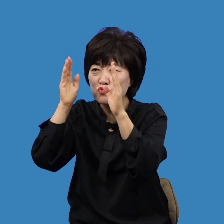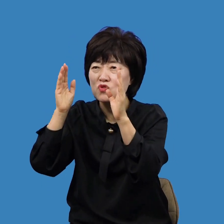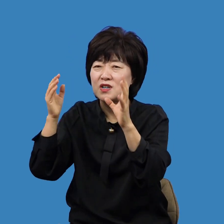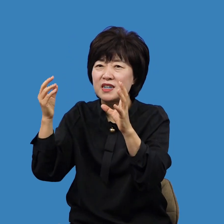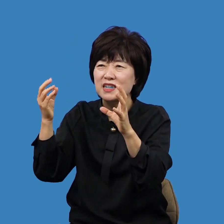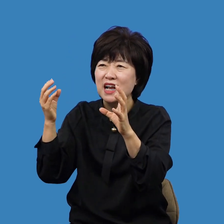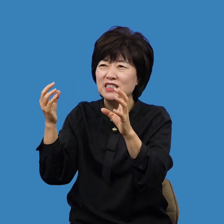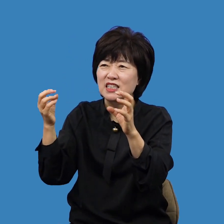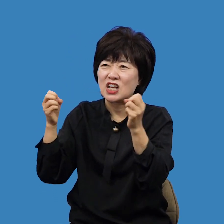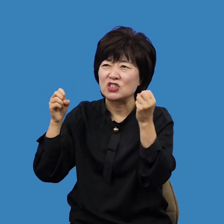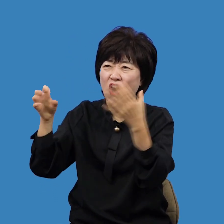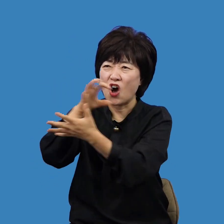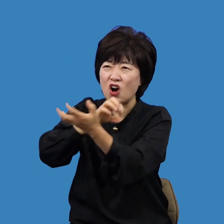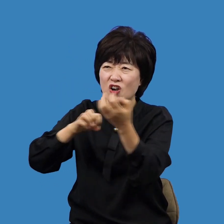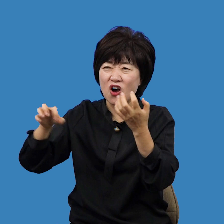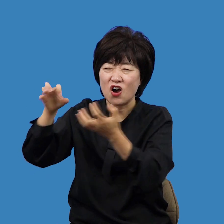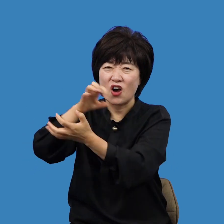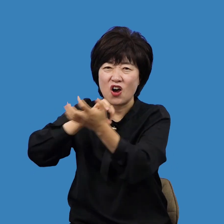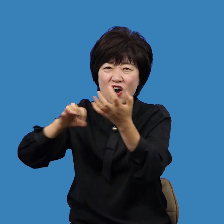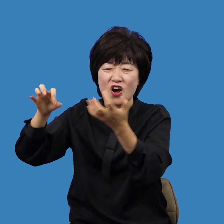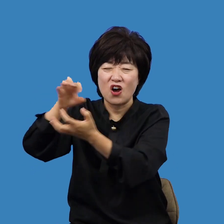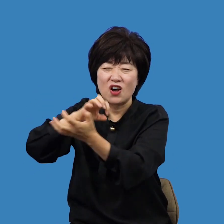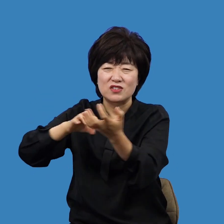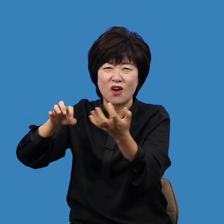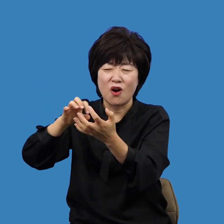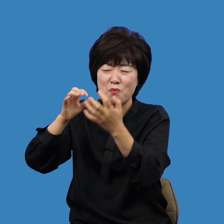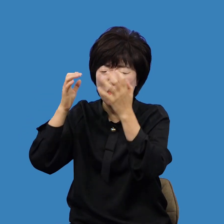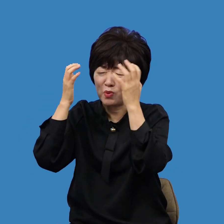그래서 아주 복잡하게 만듭니다. 복잡하게.